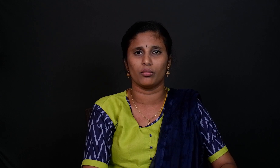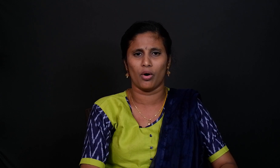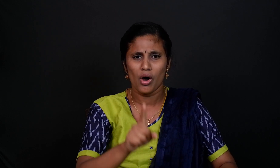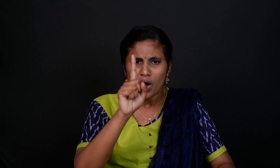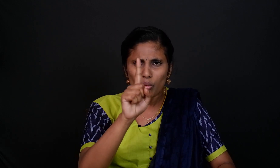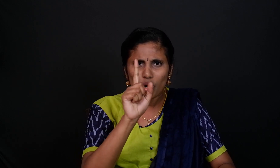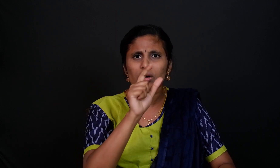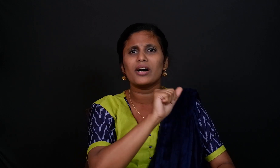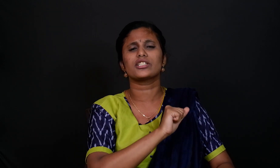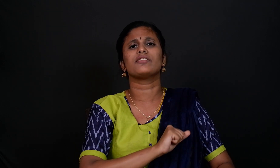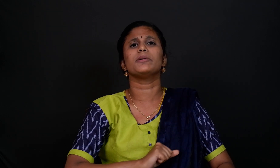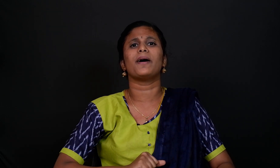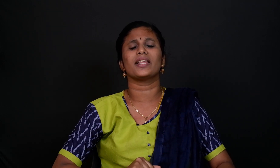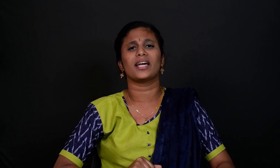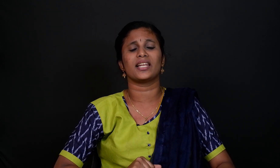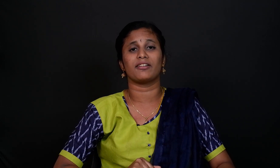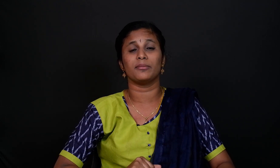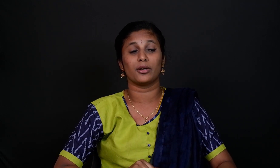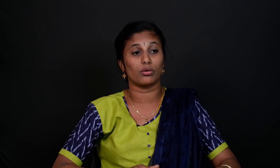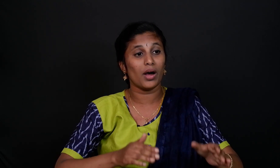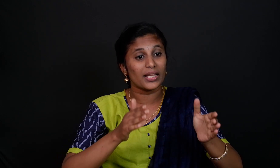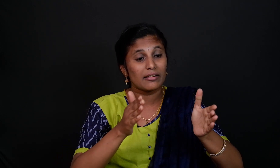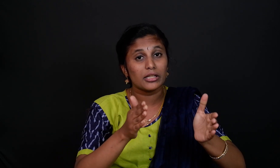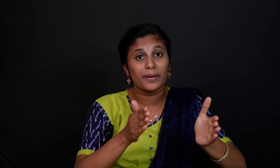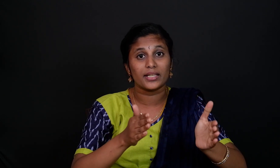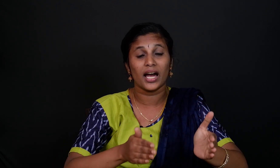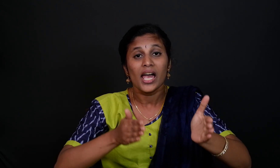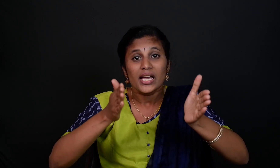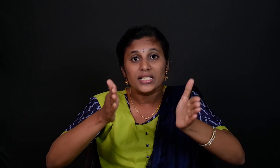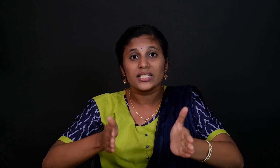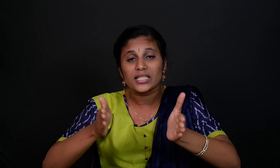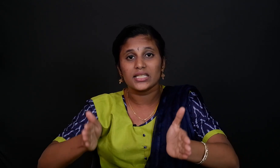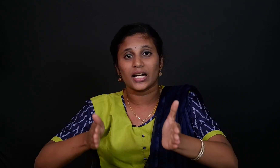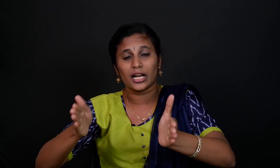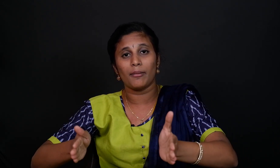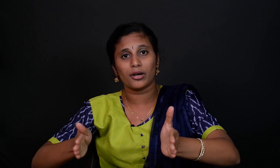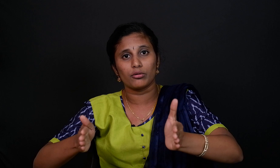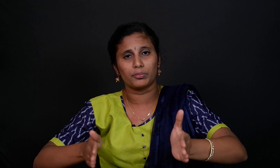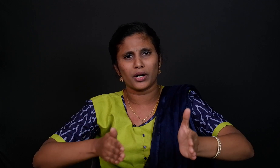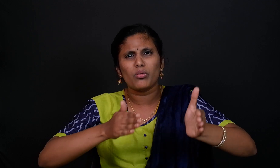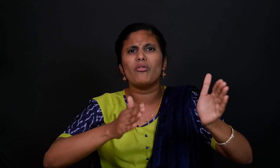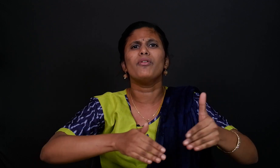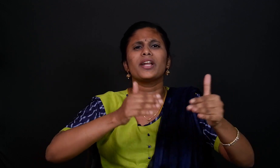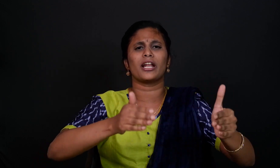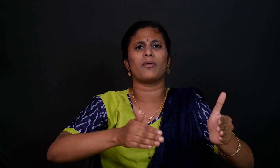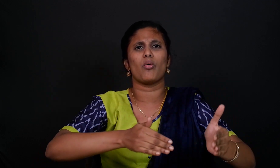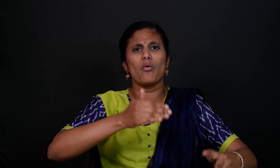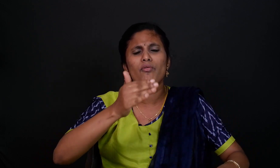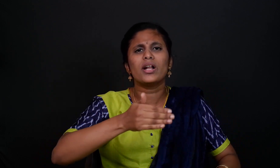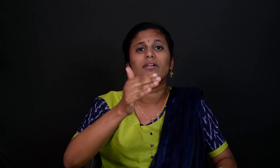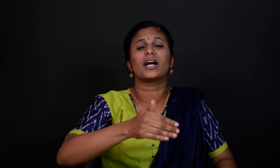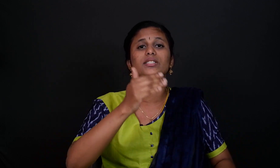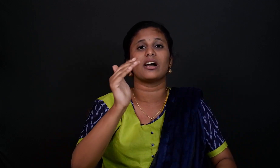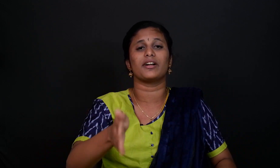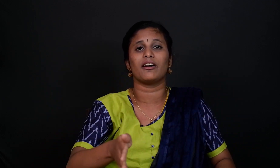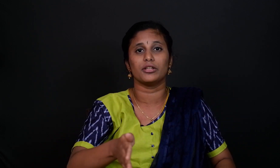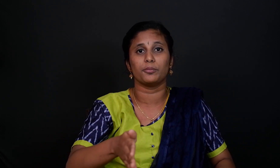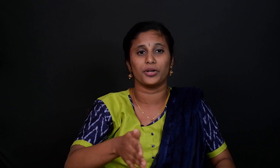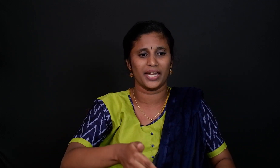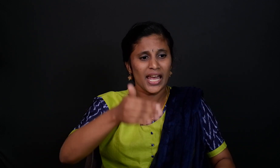மேற்கொள்வோம். ஒரு வருஷம் வந்து பாதயாத்திரை வந்து மேற்கொள்வோம். அதுல வந்து பாத்தீங்கன்னா சின்ன சின்ன கிராமங்கள் உட்பட ஒவ்வொரு இடமா ஒவ்வொரு வாக்குச்சாவடியா வந்து போய்